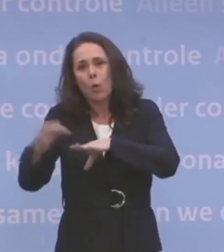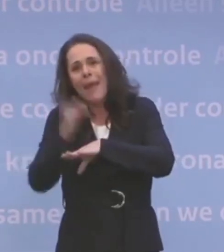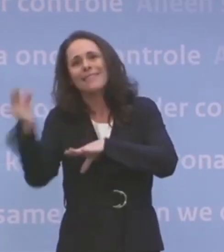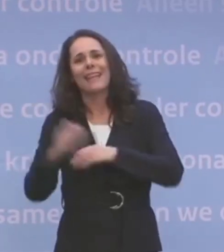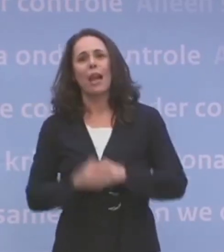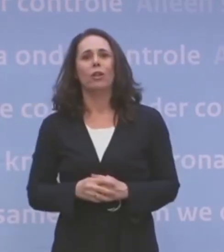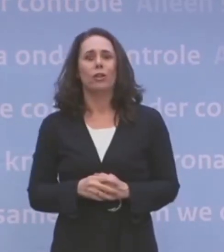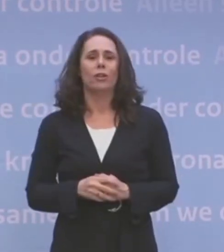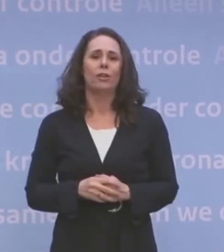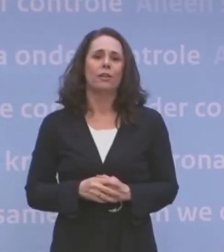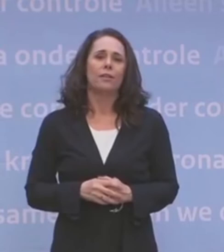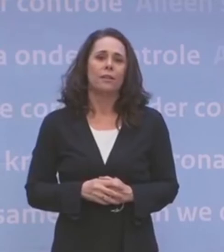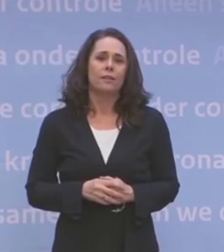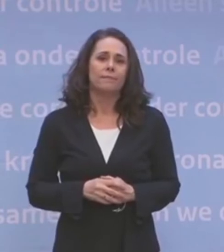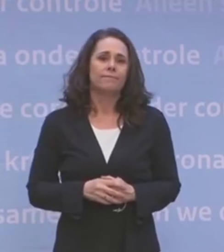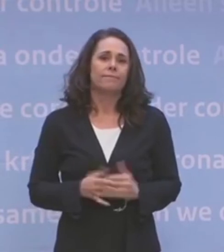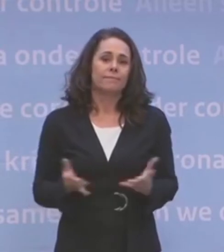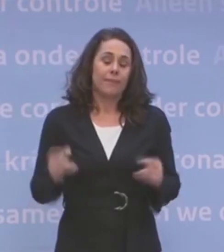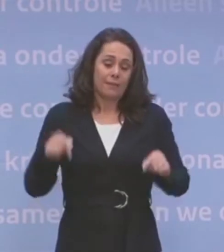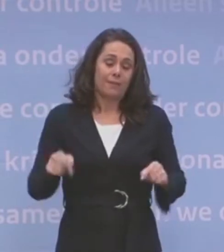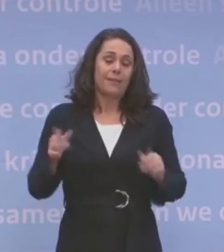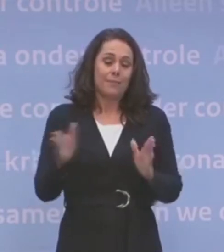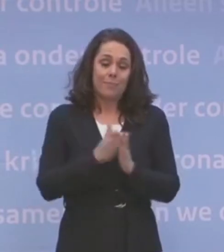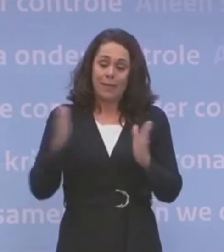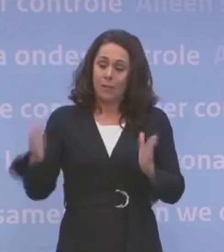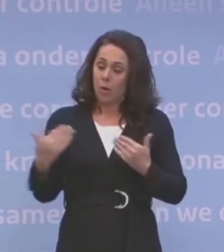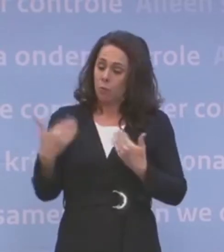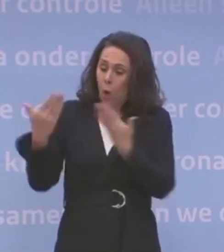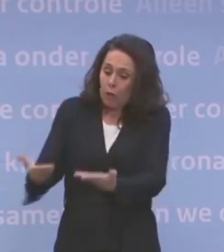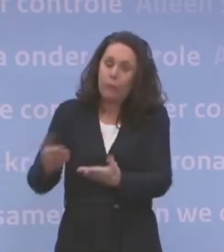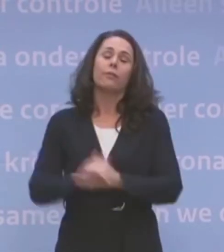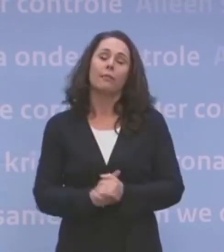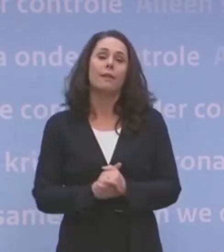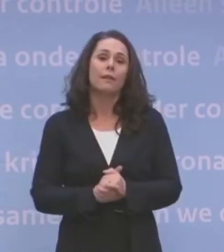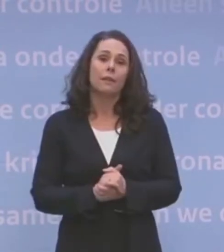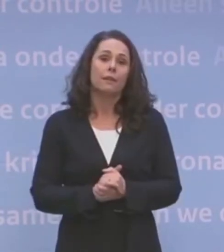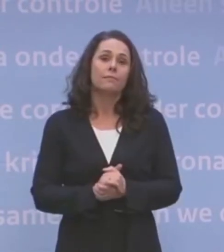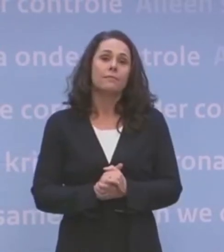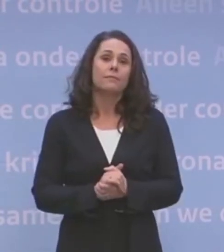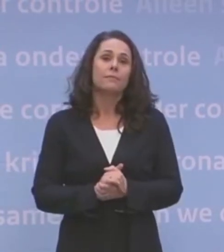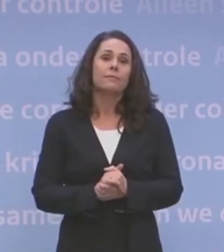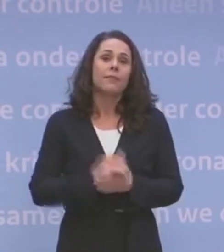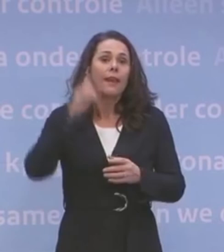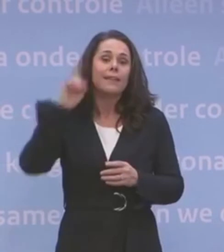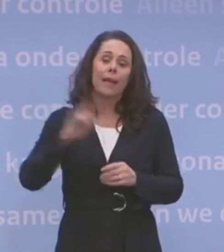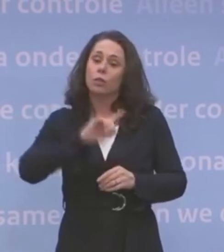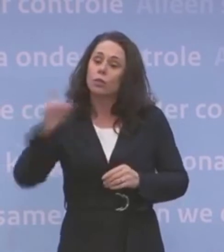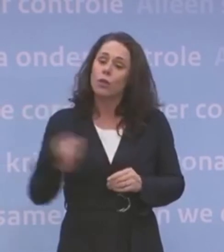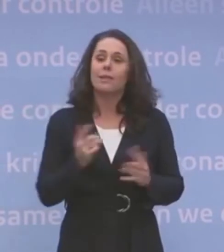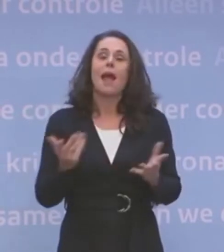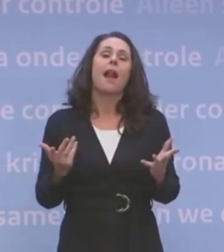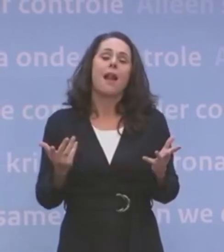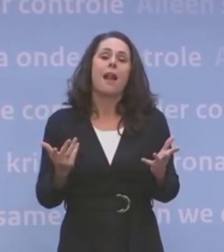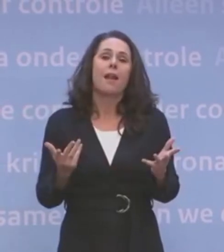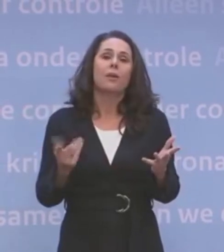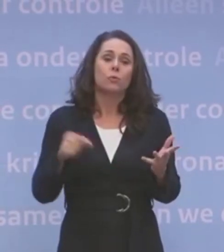heet, te herstellen. En ik denk dat die periode ze gegund is. Dus ik denk dat het te snel zou gaan